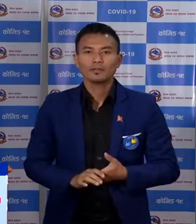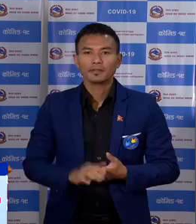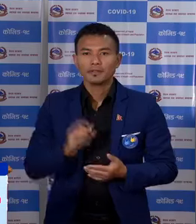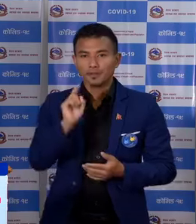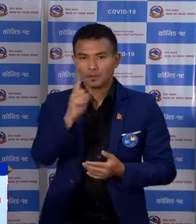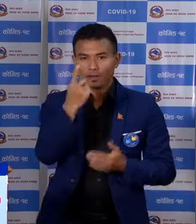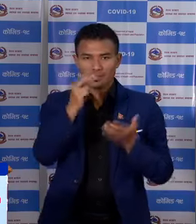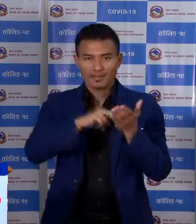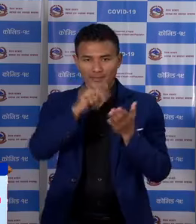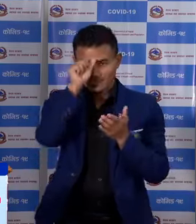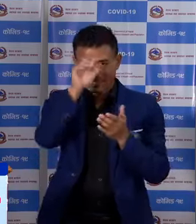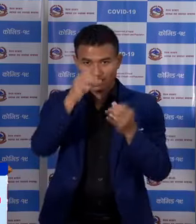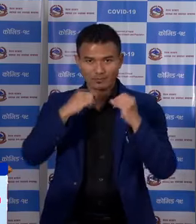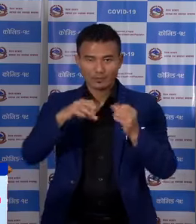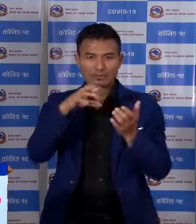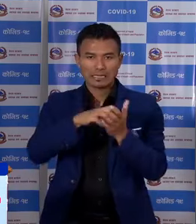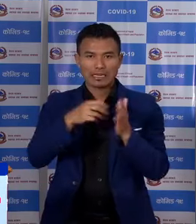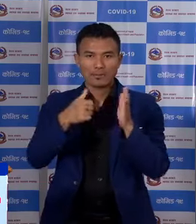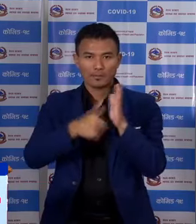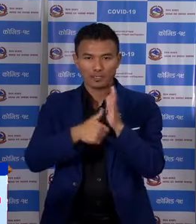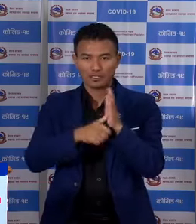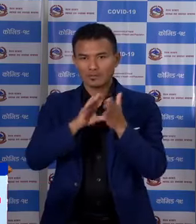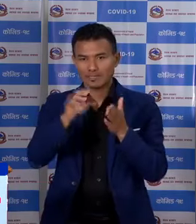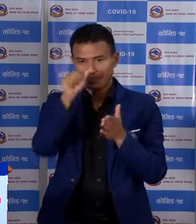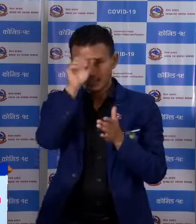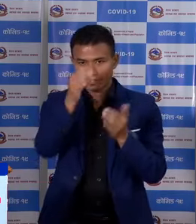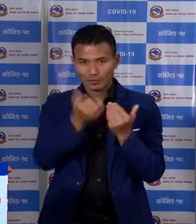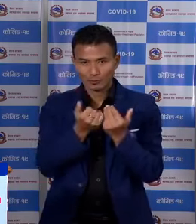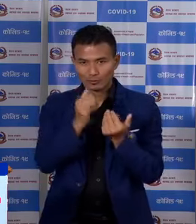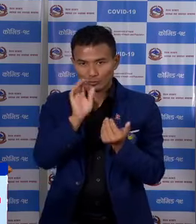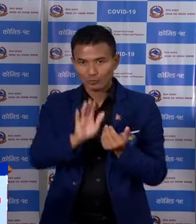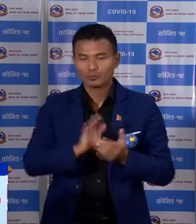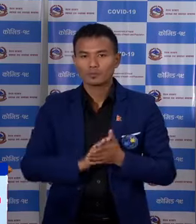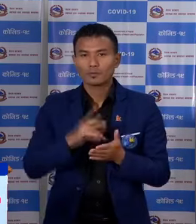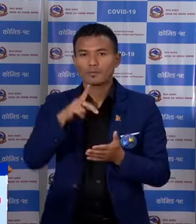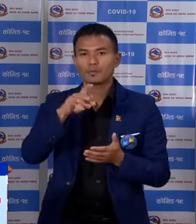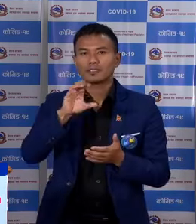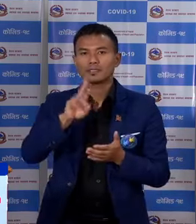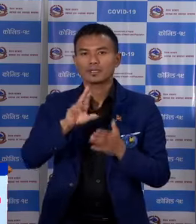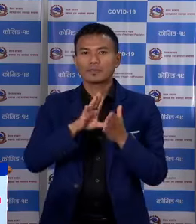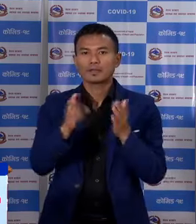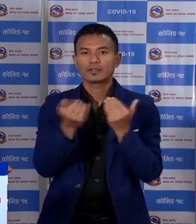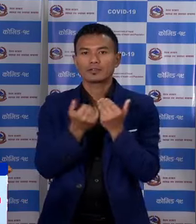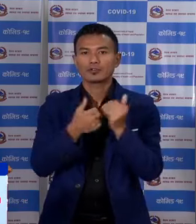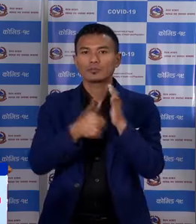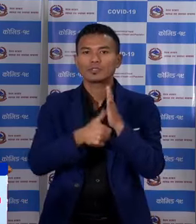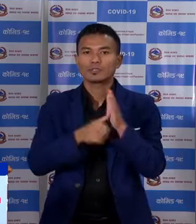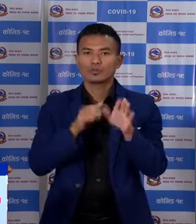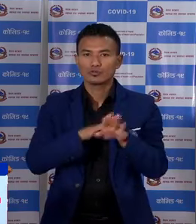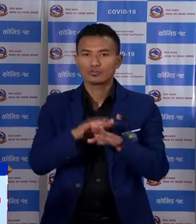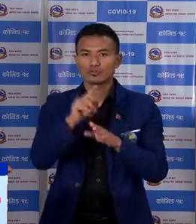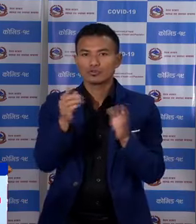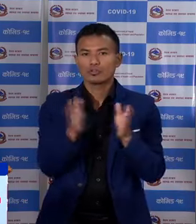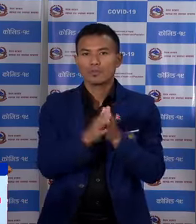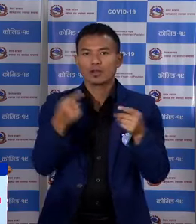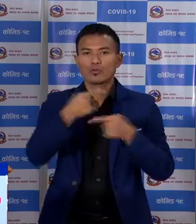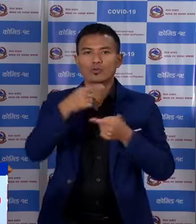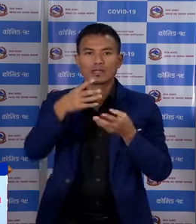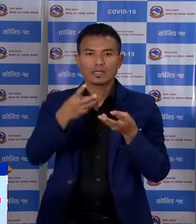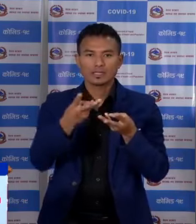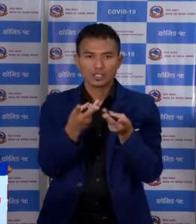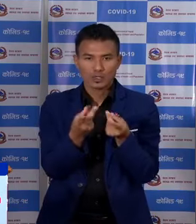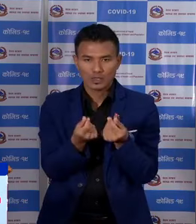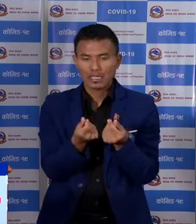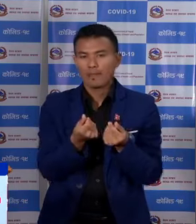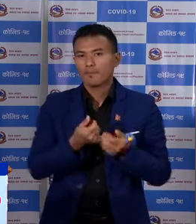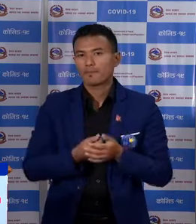पहिल अपडेट महले प्रयोक साला को परिक्षेन बाट गरावन चाहां छो PCR विदिवाट गरिये का परिक्षेन अरुको कूल नमुना संख्या